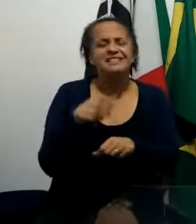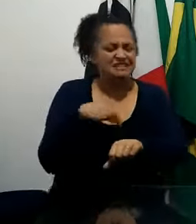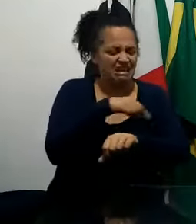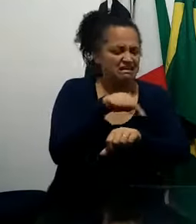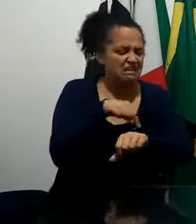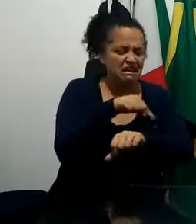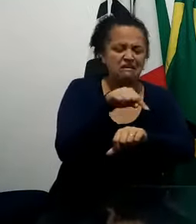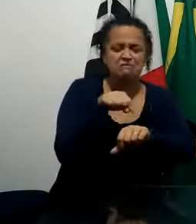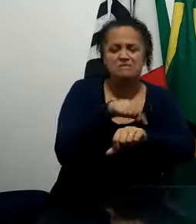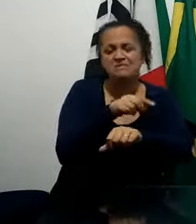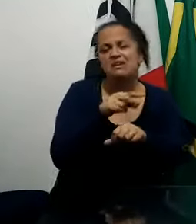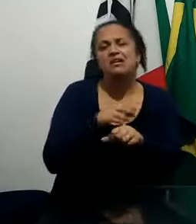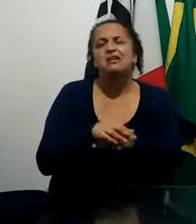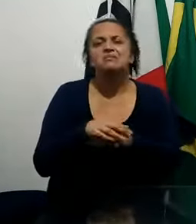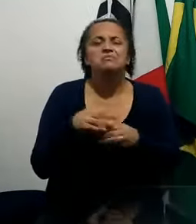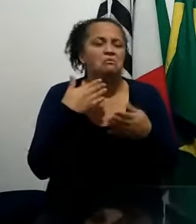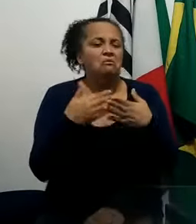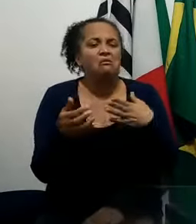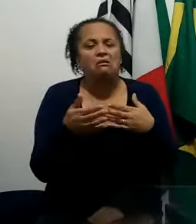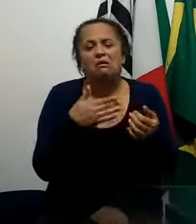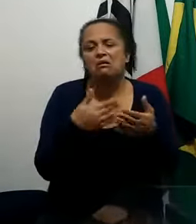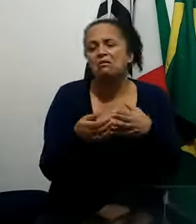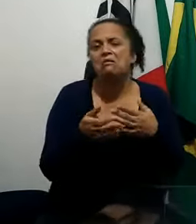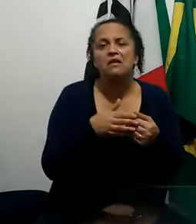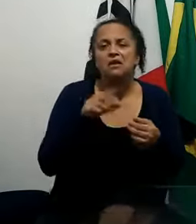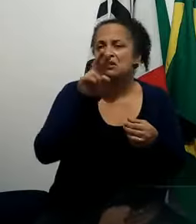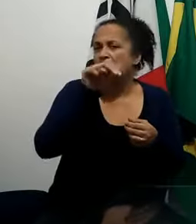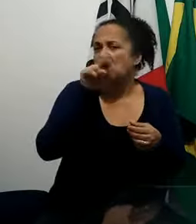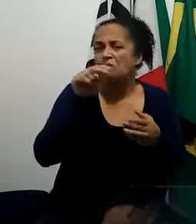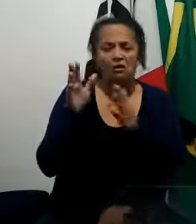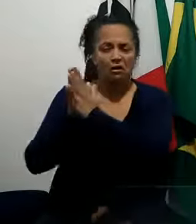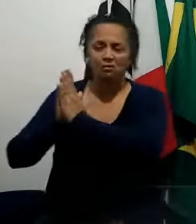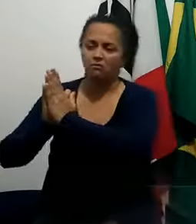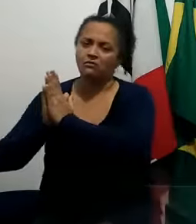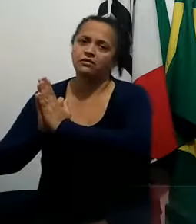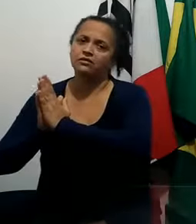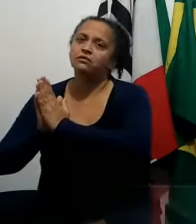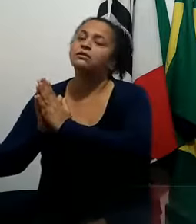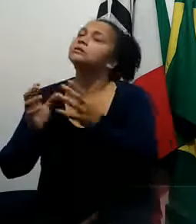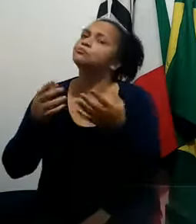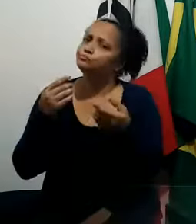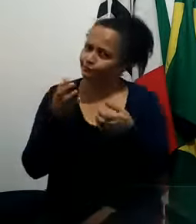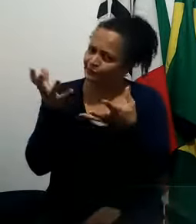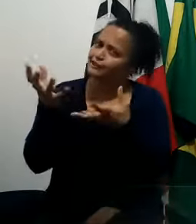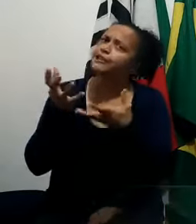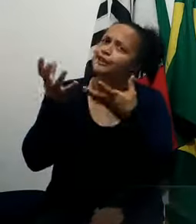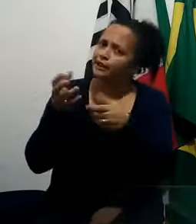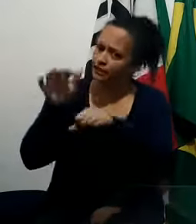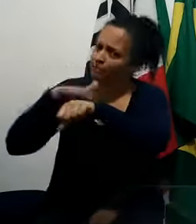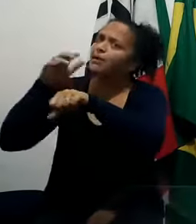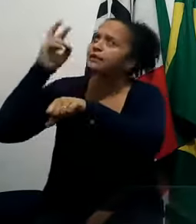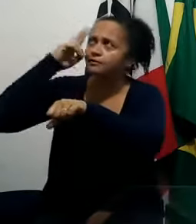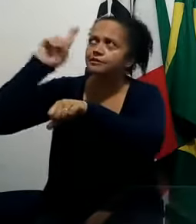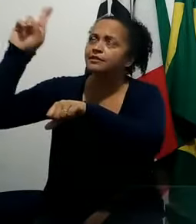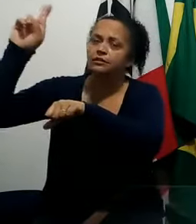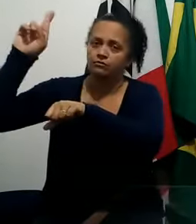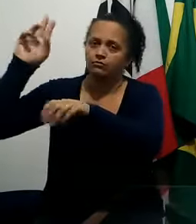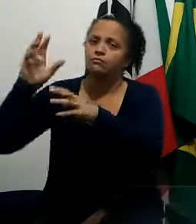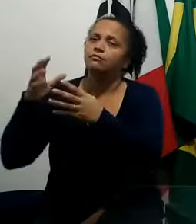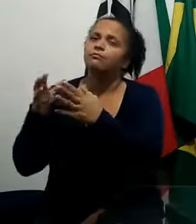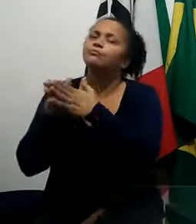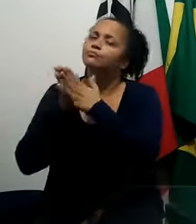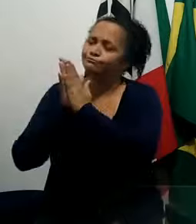né, com tantas coisas banais desse mundo, né? Busque mais o Senhor. Pague o preço.